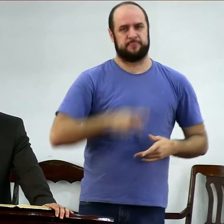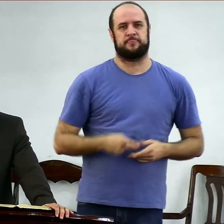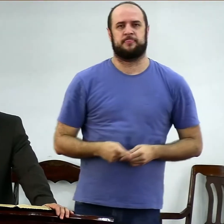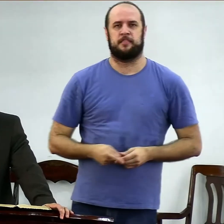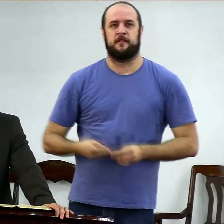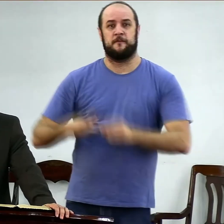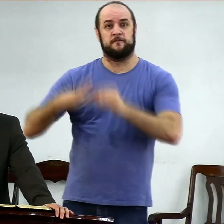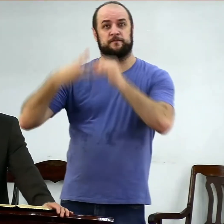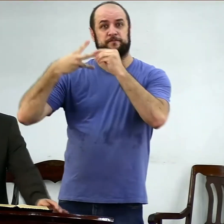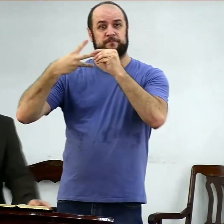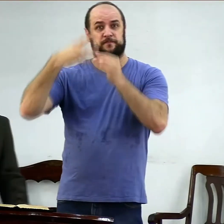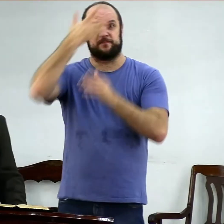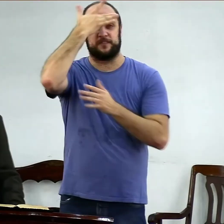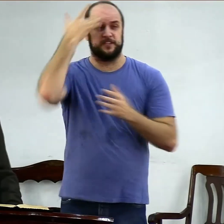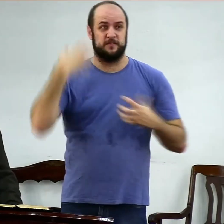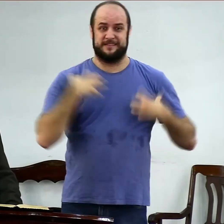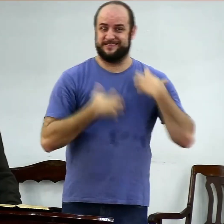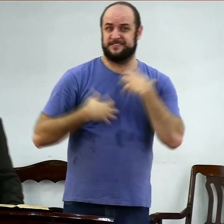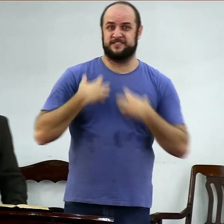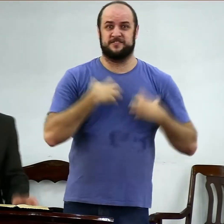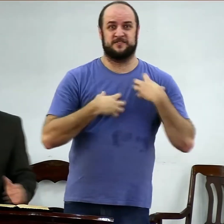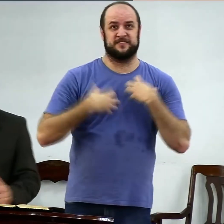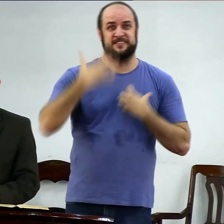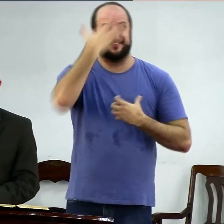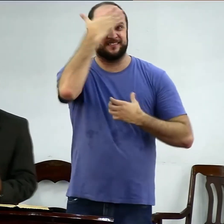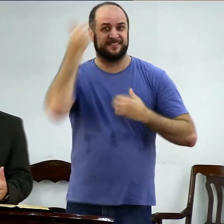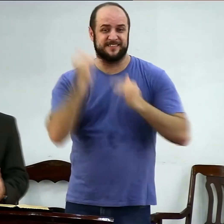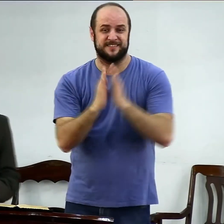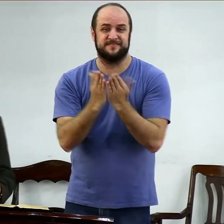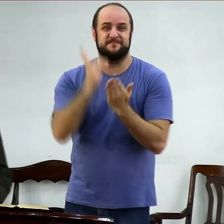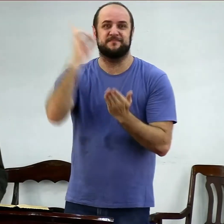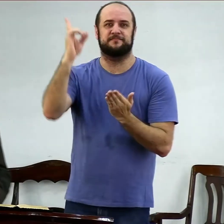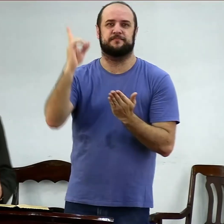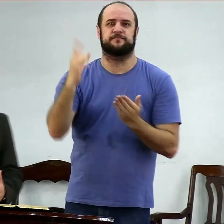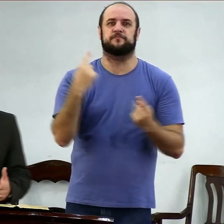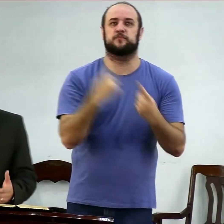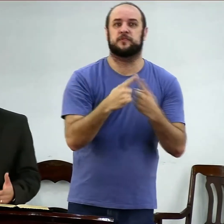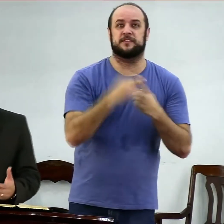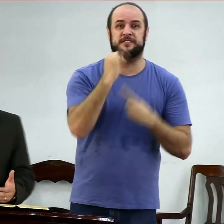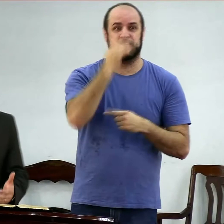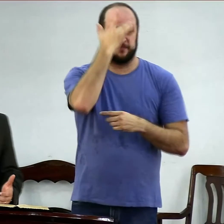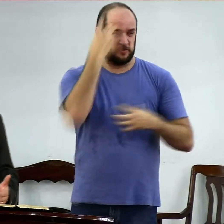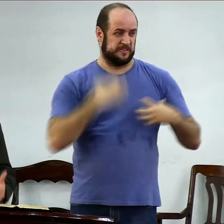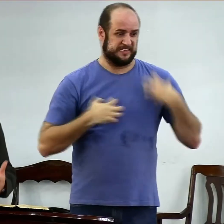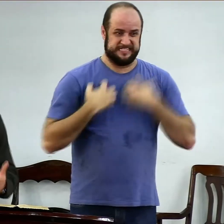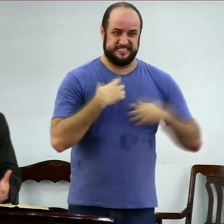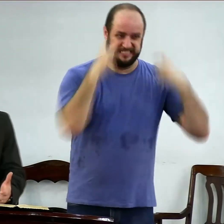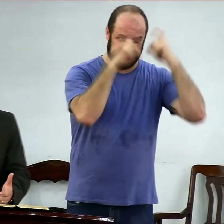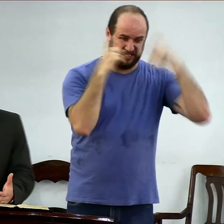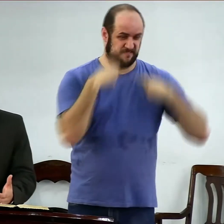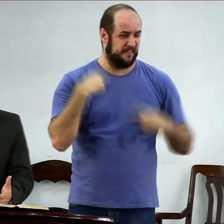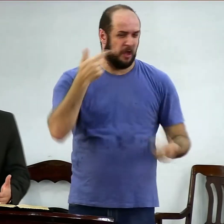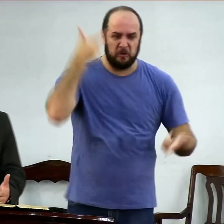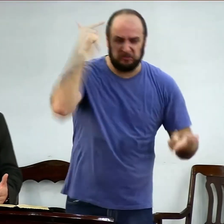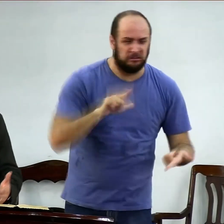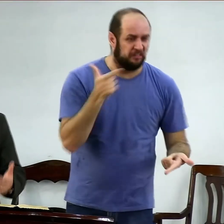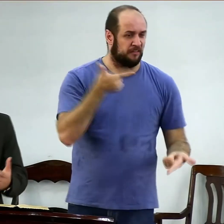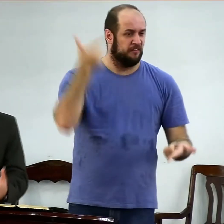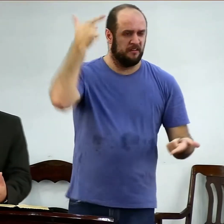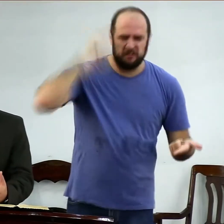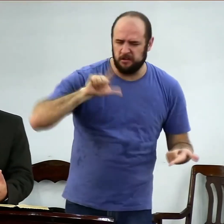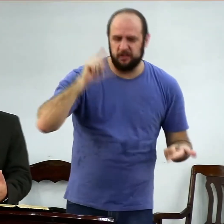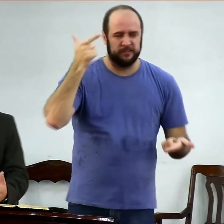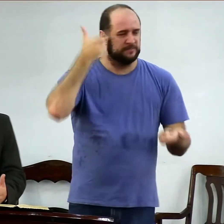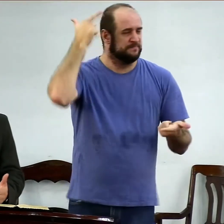nas Escrituras. Sabe por quê? Porque se você chegar para uma pessoa que está ansiosa, ela vai dizer para você: eu não consigo